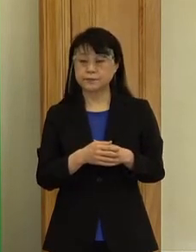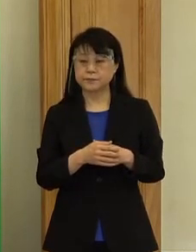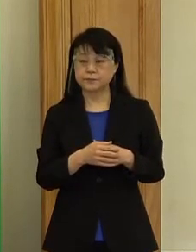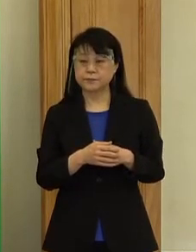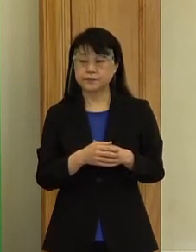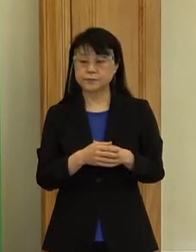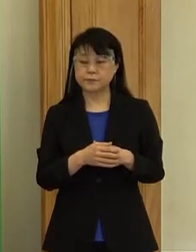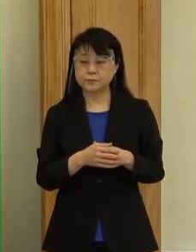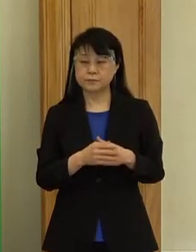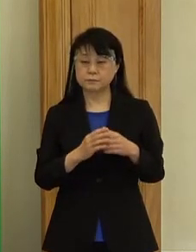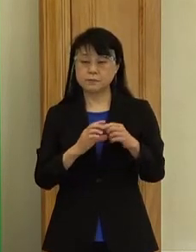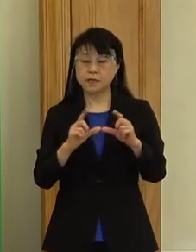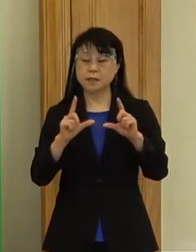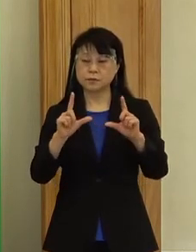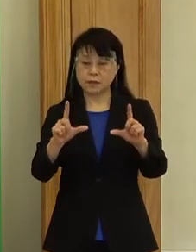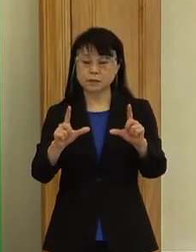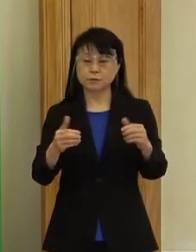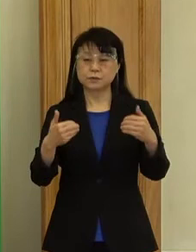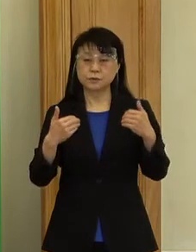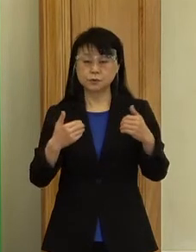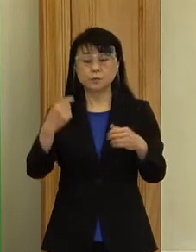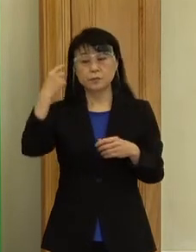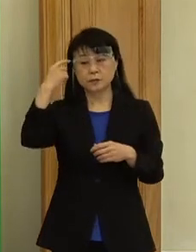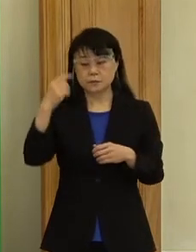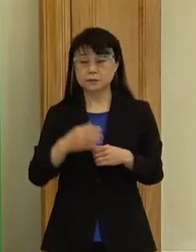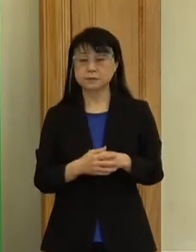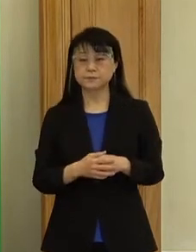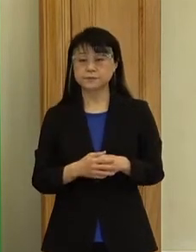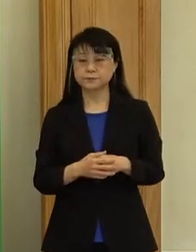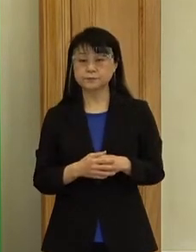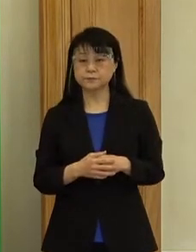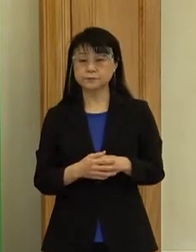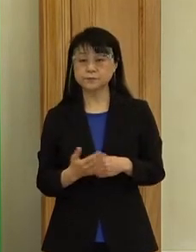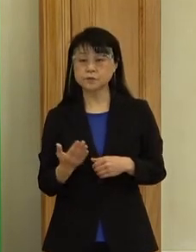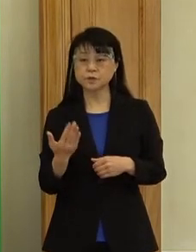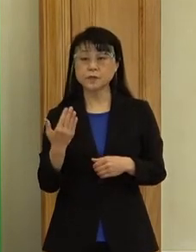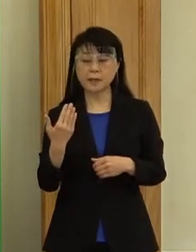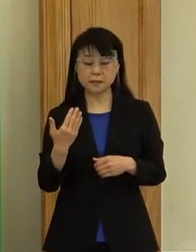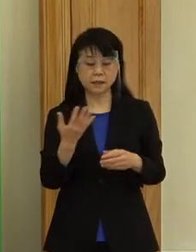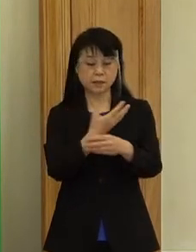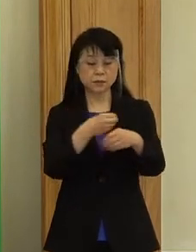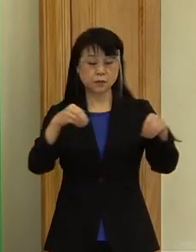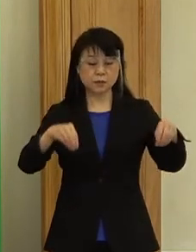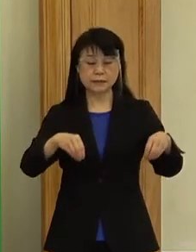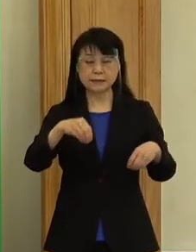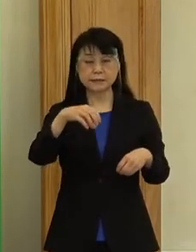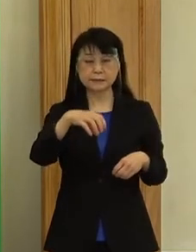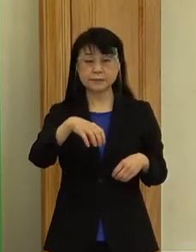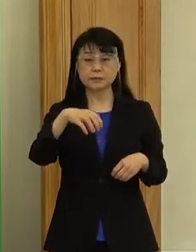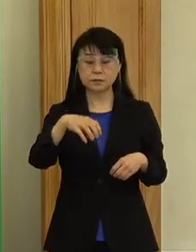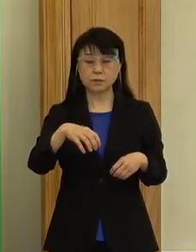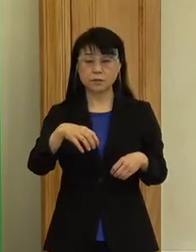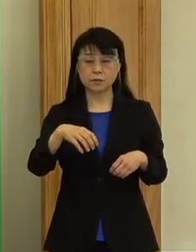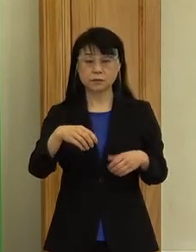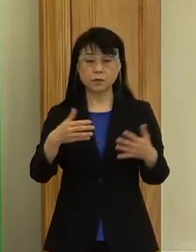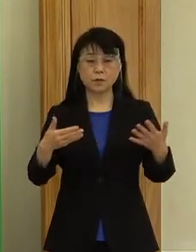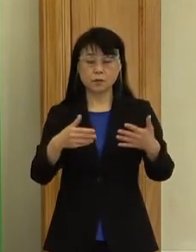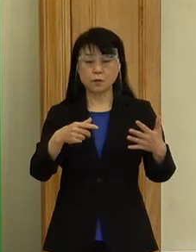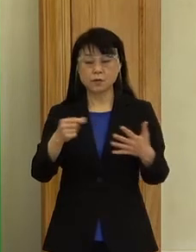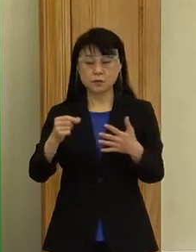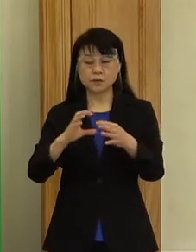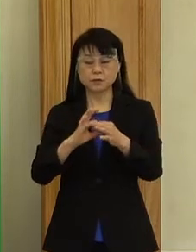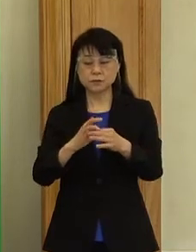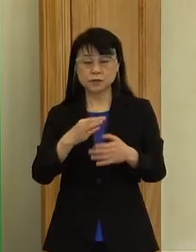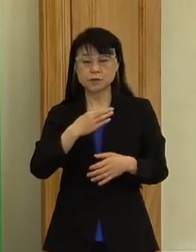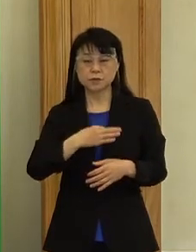乗り出す必要もあろうかというふうに思います。またその前段階でお取引先のそんな雇用についての不安については、先ほど